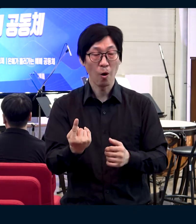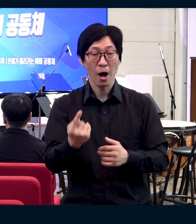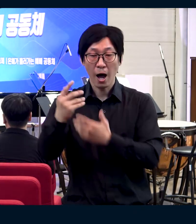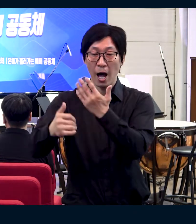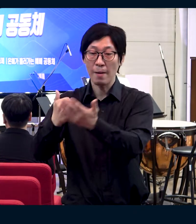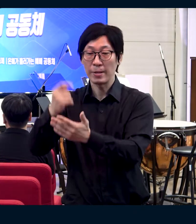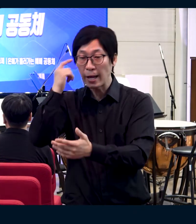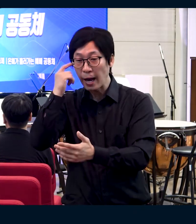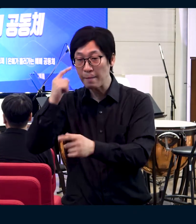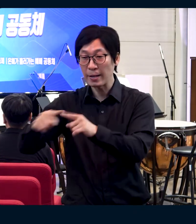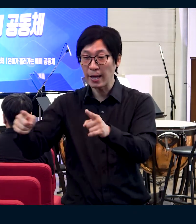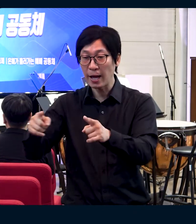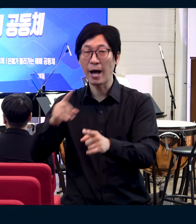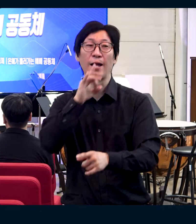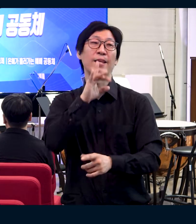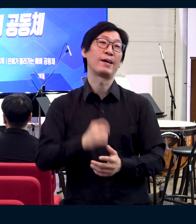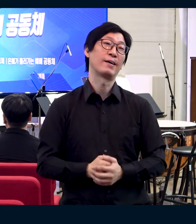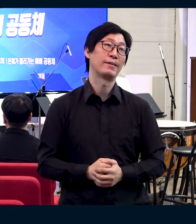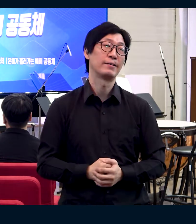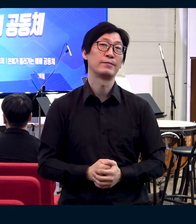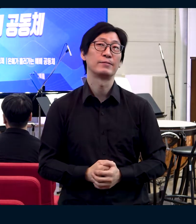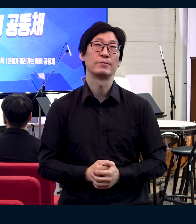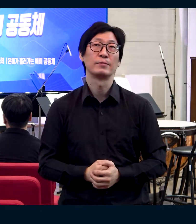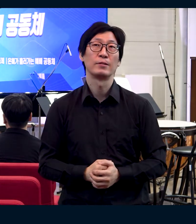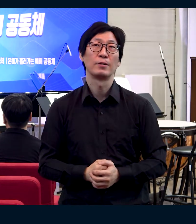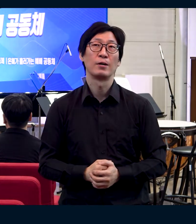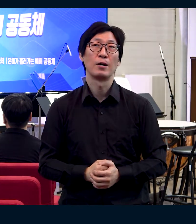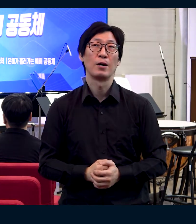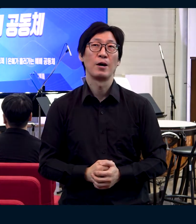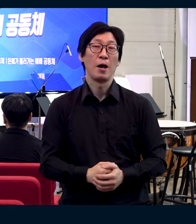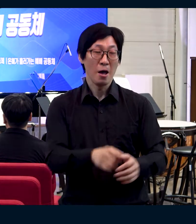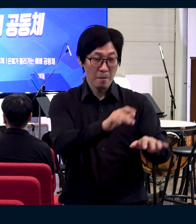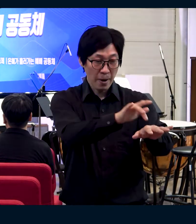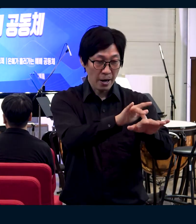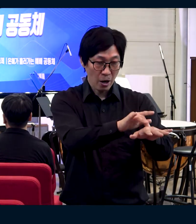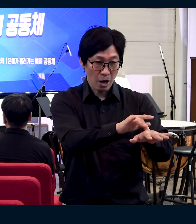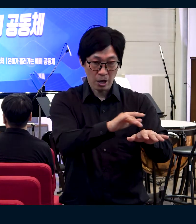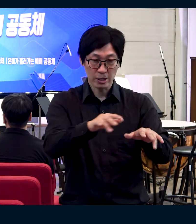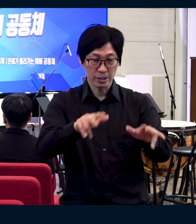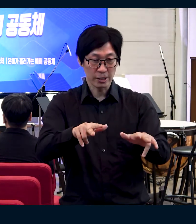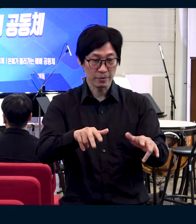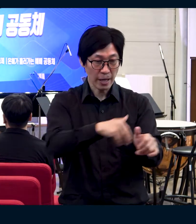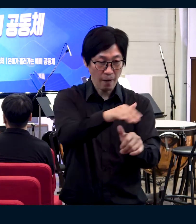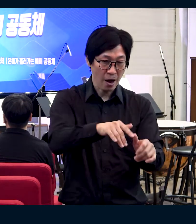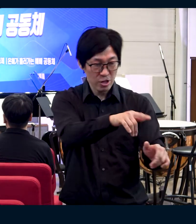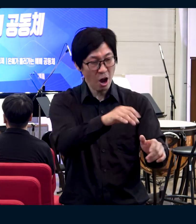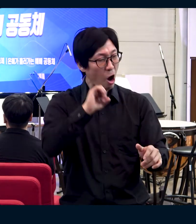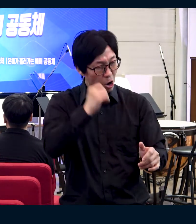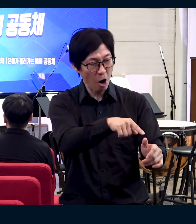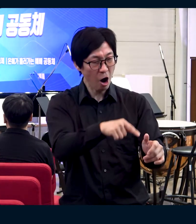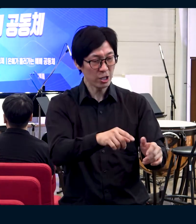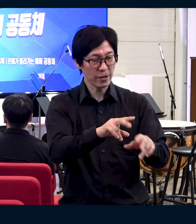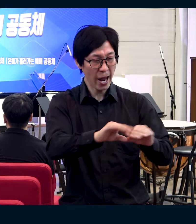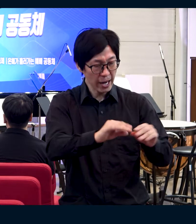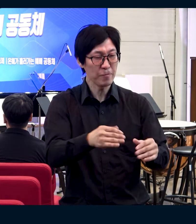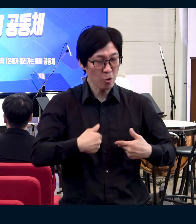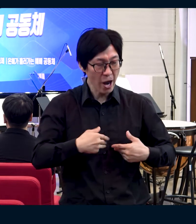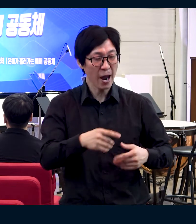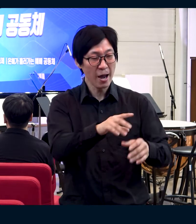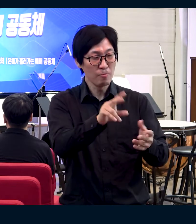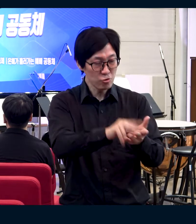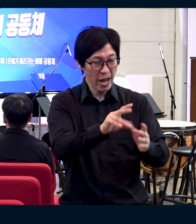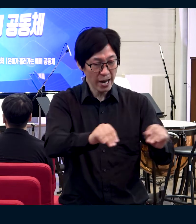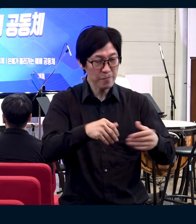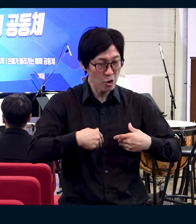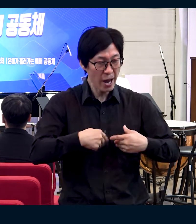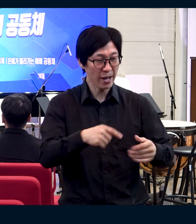판단하지 않는 것, 그것입니다. 아무리 마귀가 옆에 상황이나 모든 걸 가지고 그렇게 생각하기